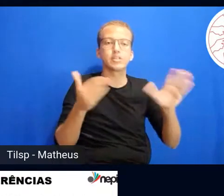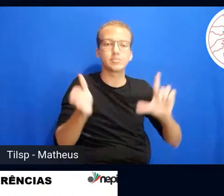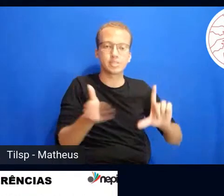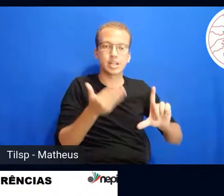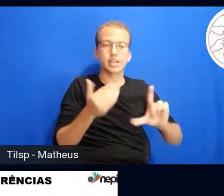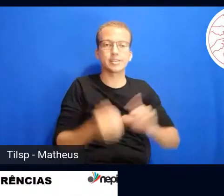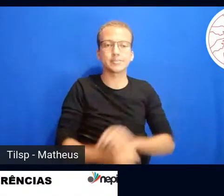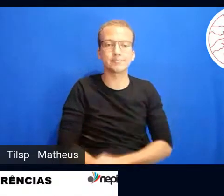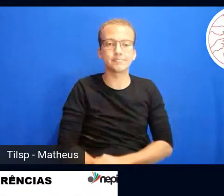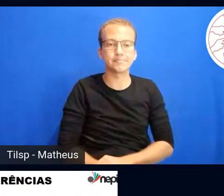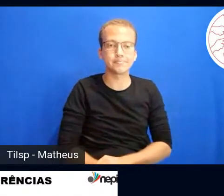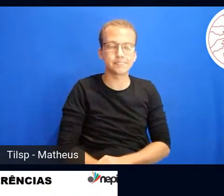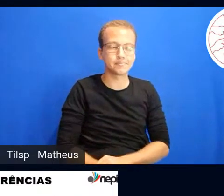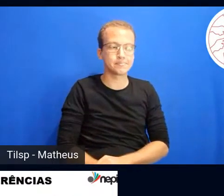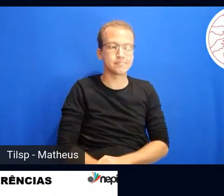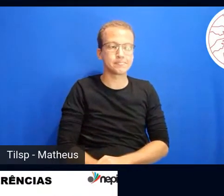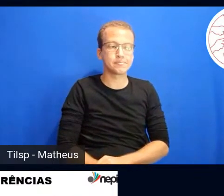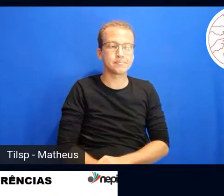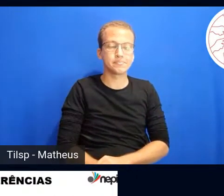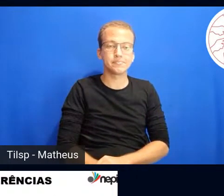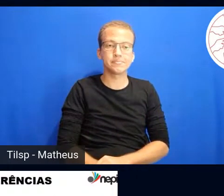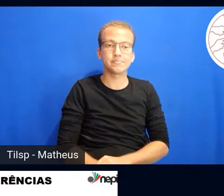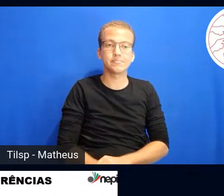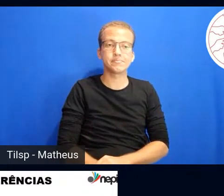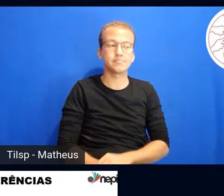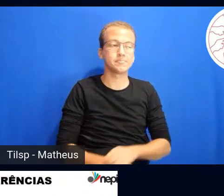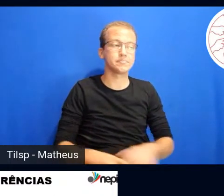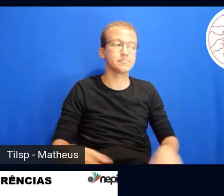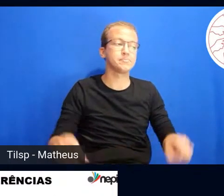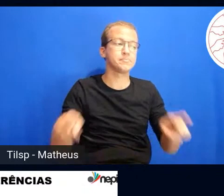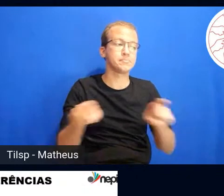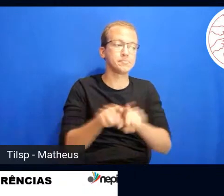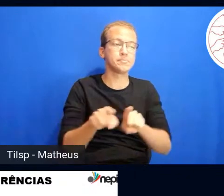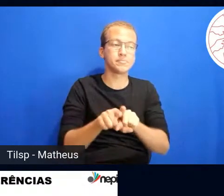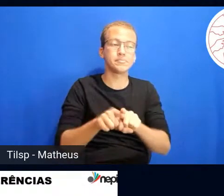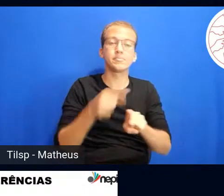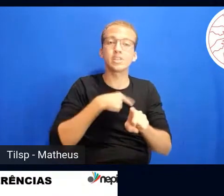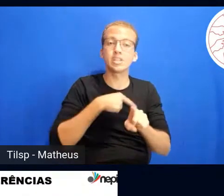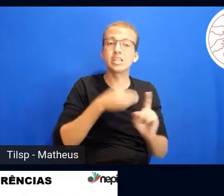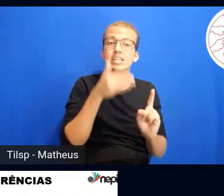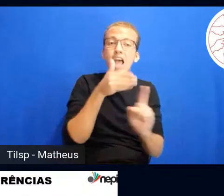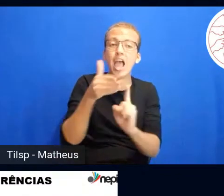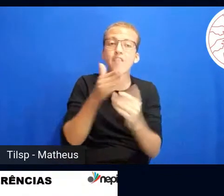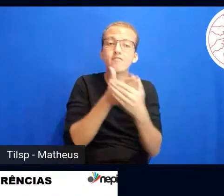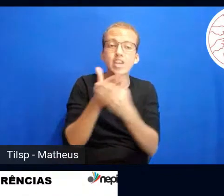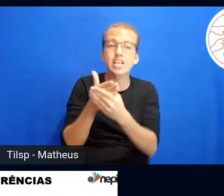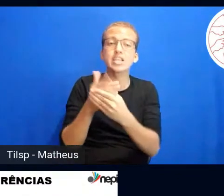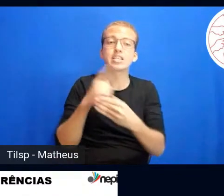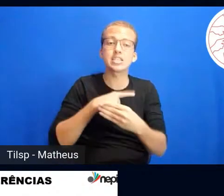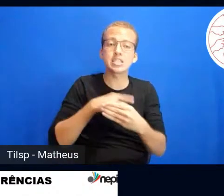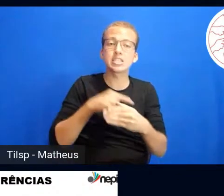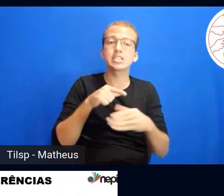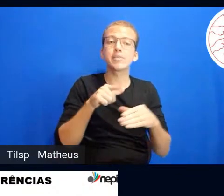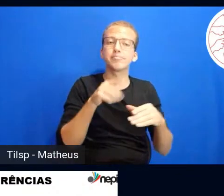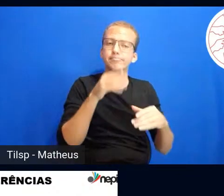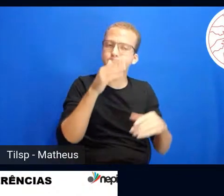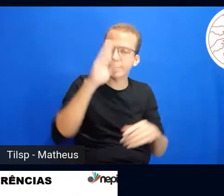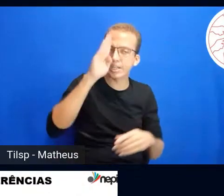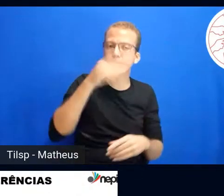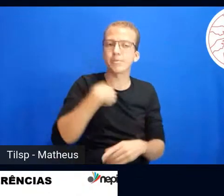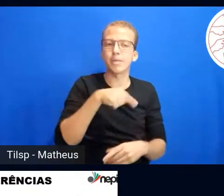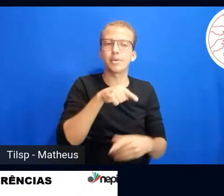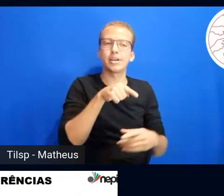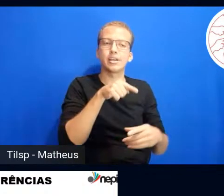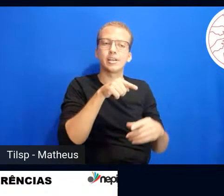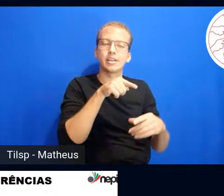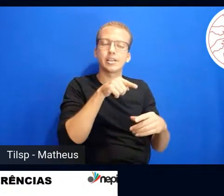favor. Então, aí estão nossas referências. né? Inicialmente as referências relacionadas à educação de estudos e ao letramento, é, que é o